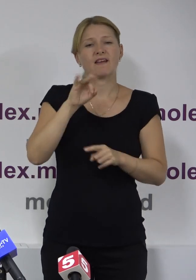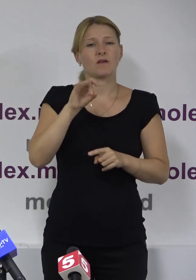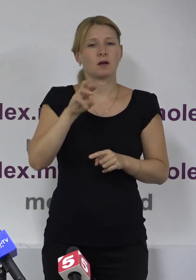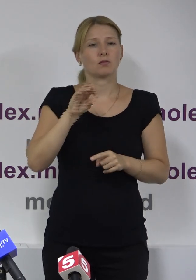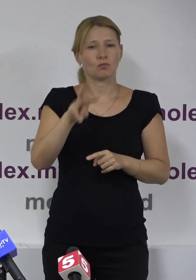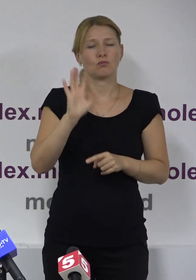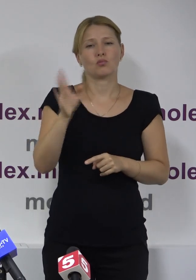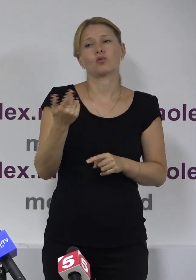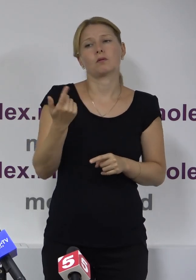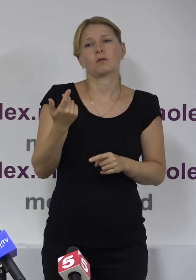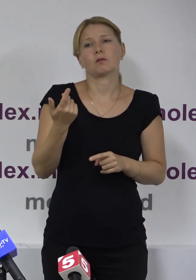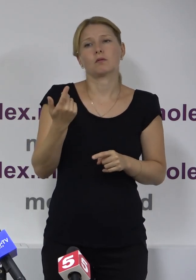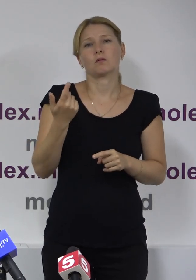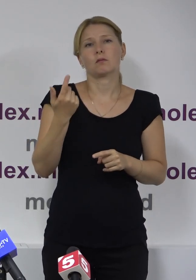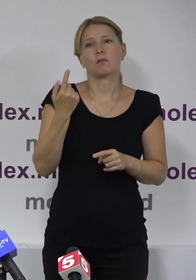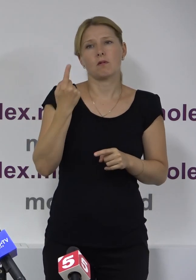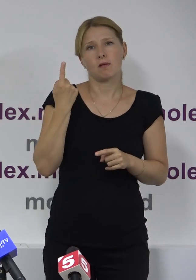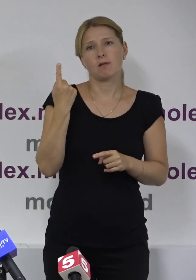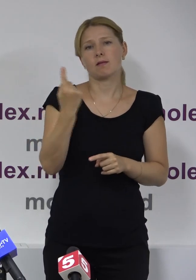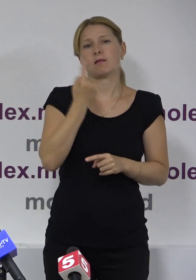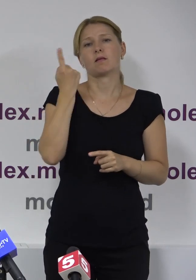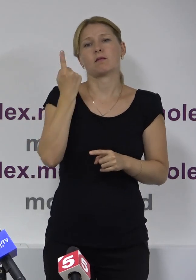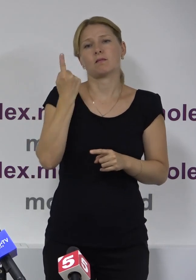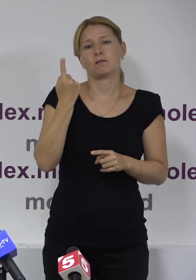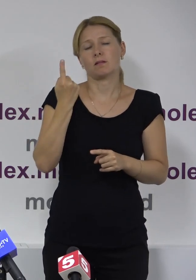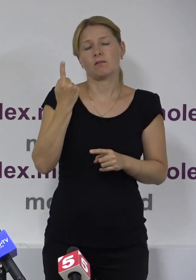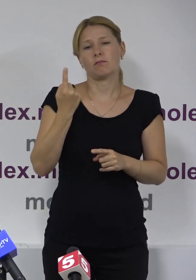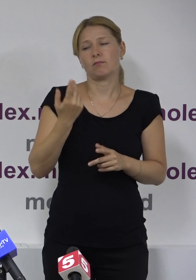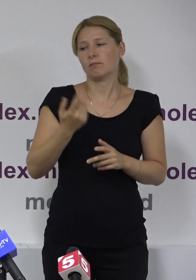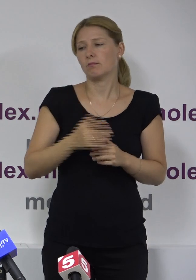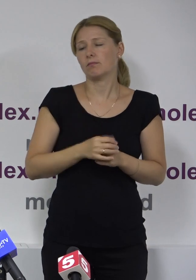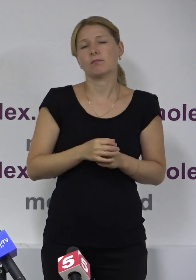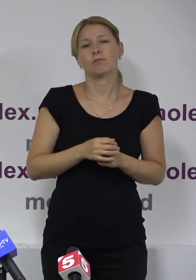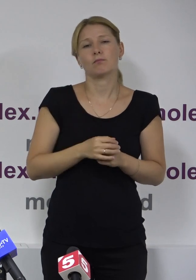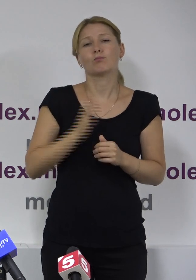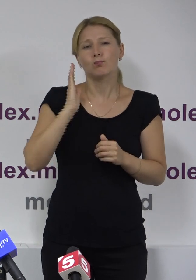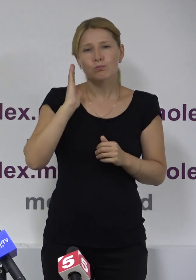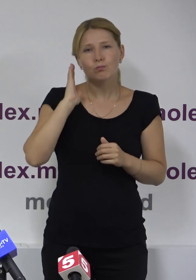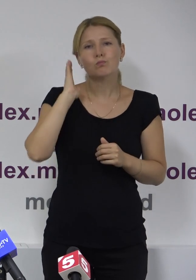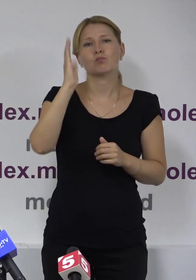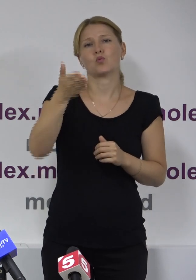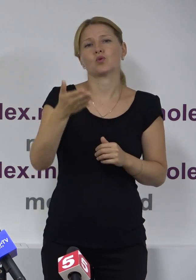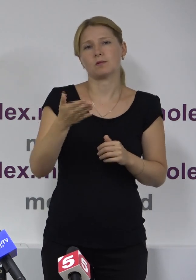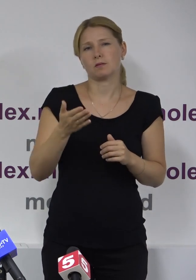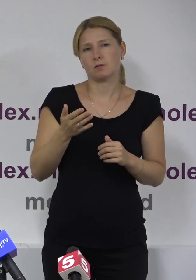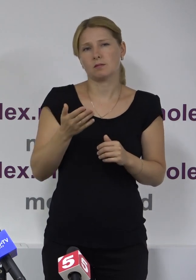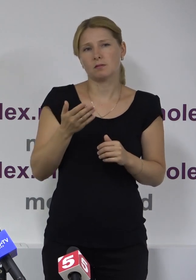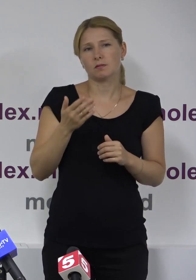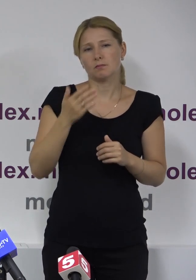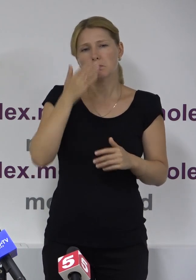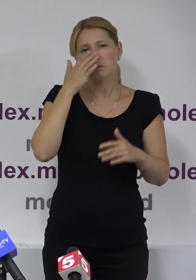unul care va, să spunem așa, avea inclusiv potențialul de